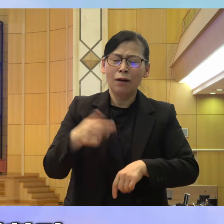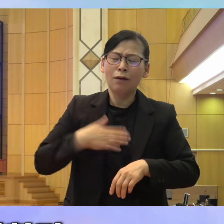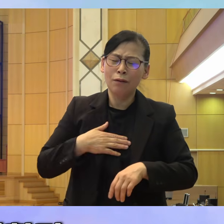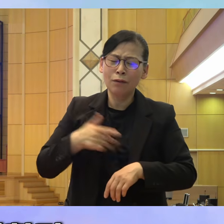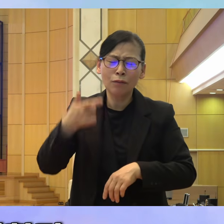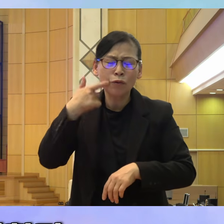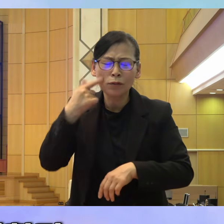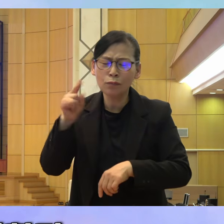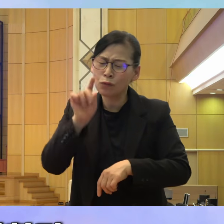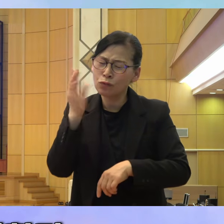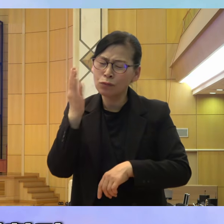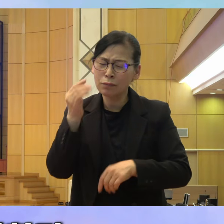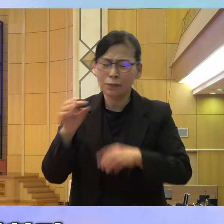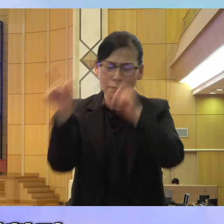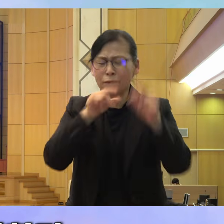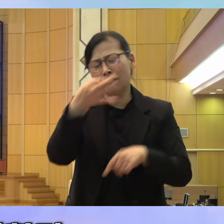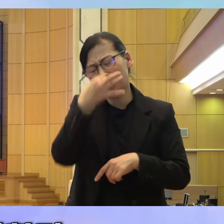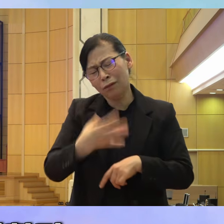우리는요,